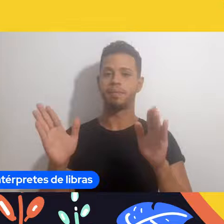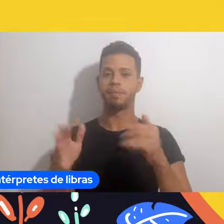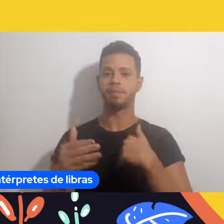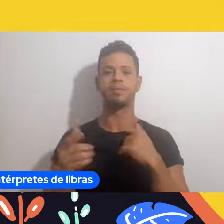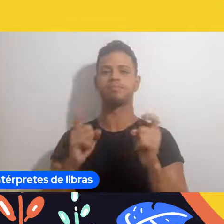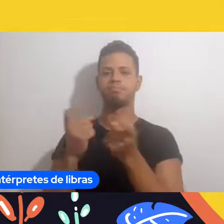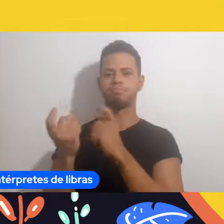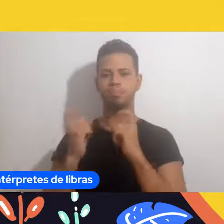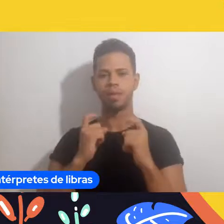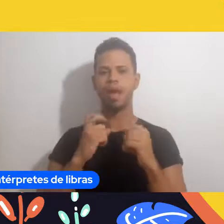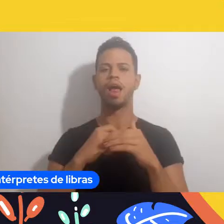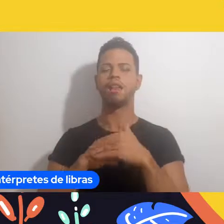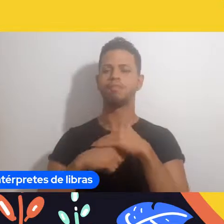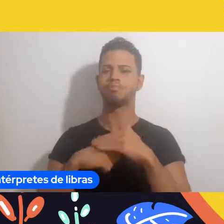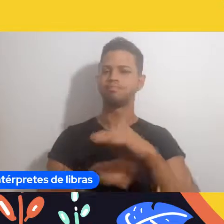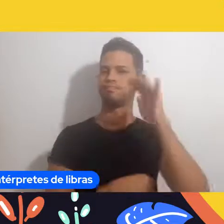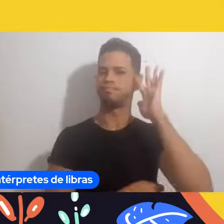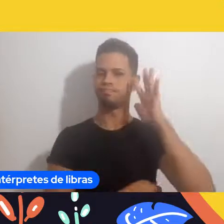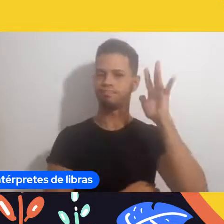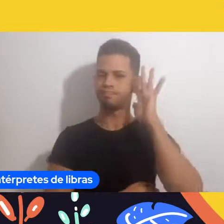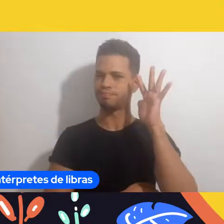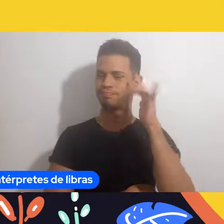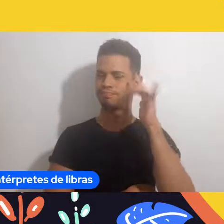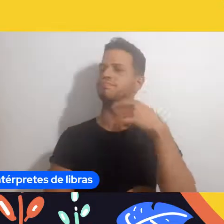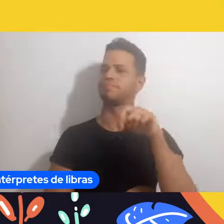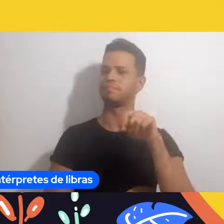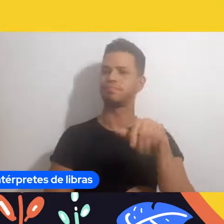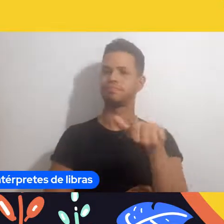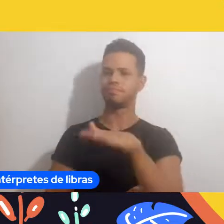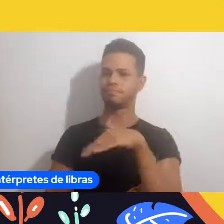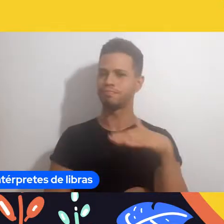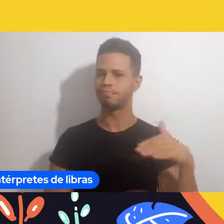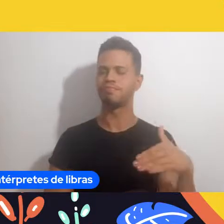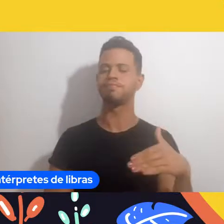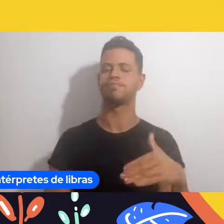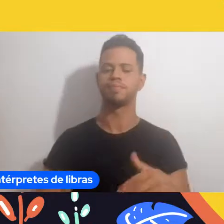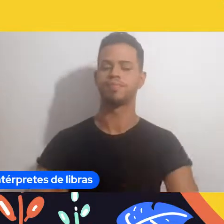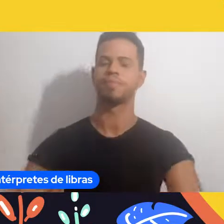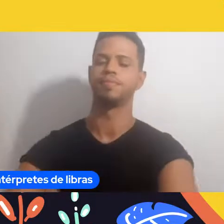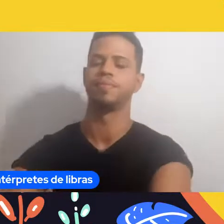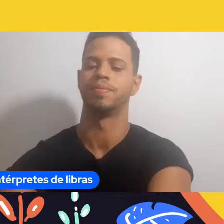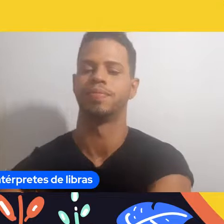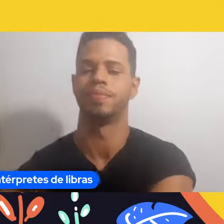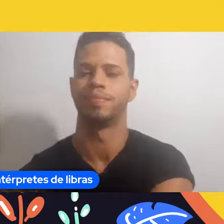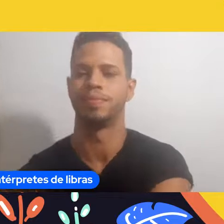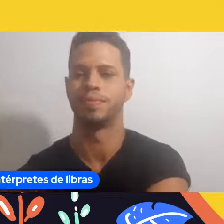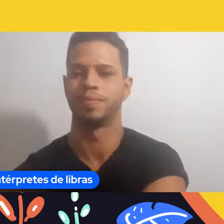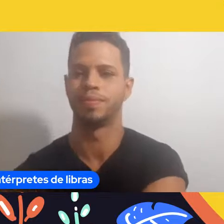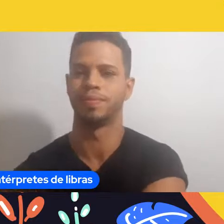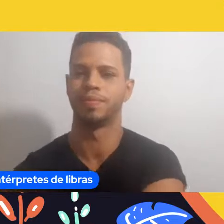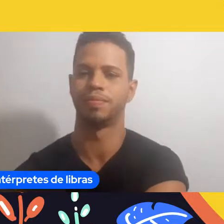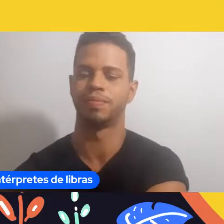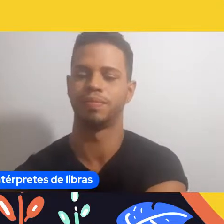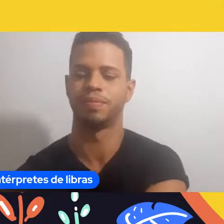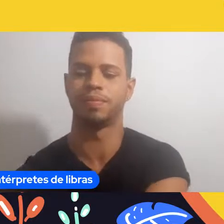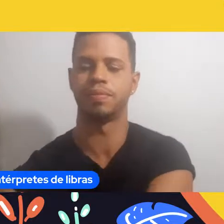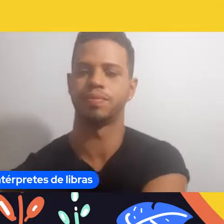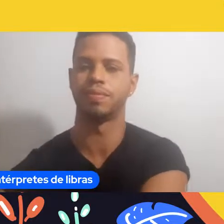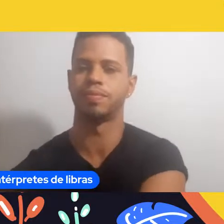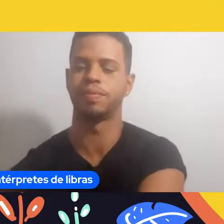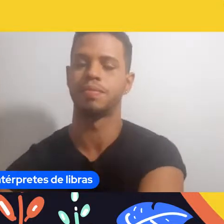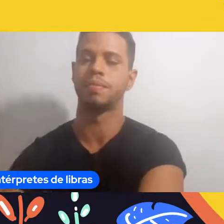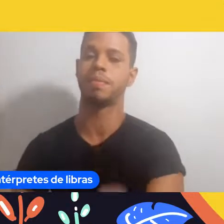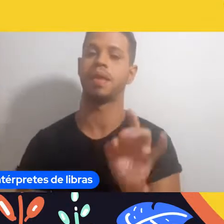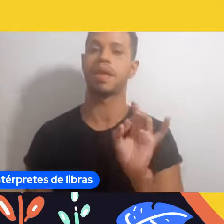partilha, reflexão sobre as infâncias, né, nesses territórios interativos. E para cada noite eu também tenho